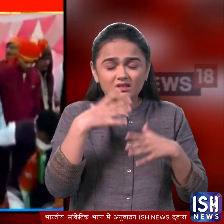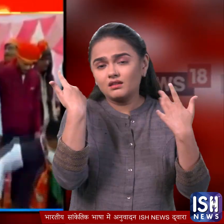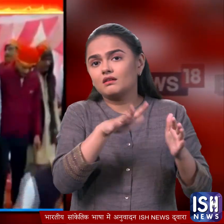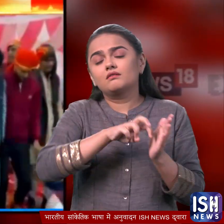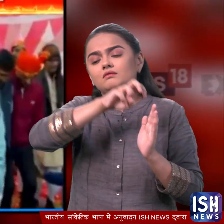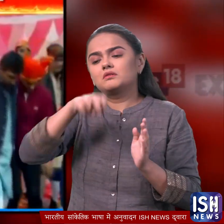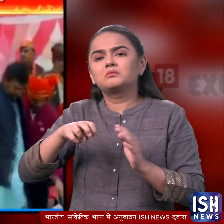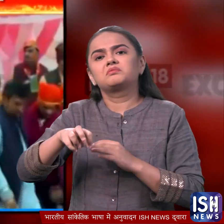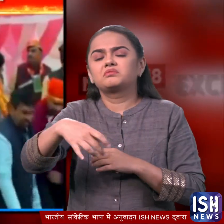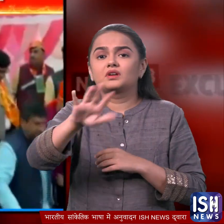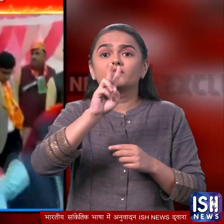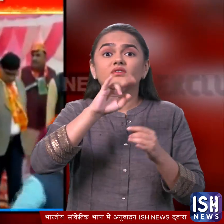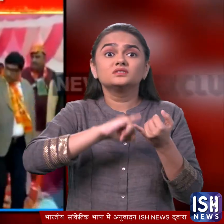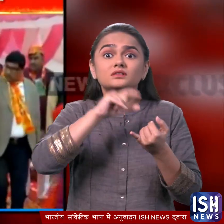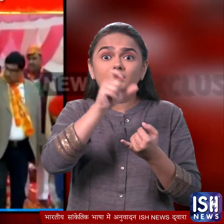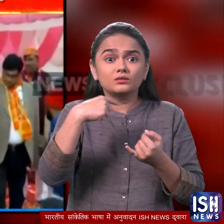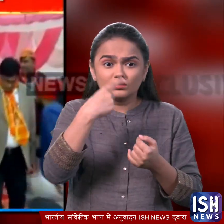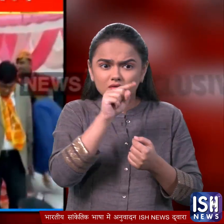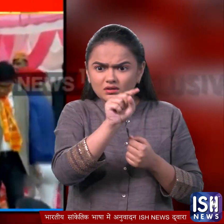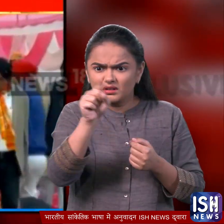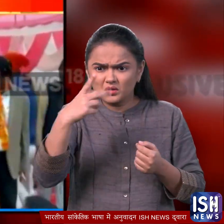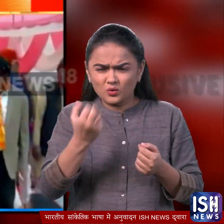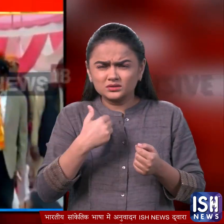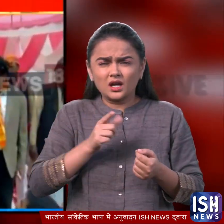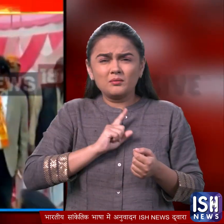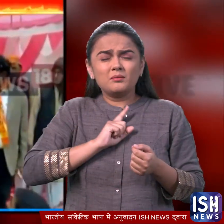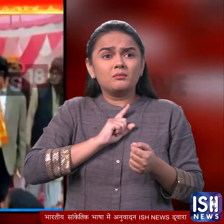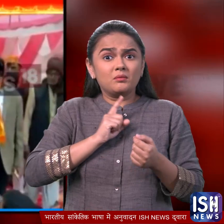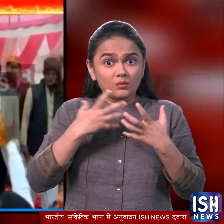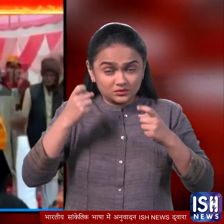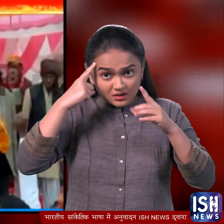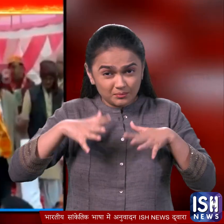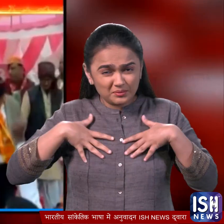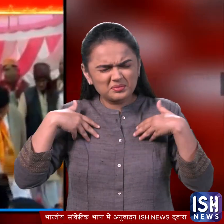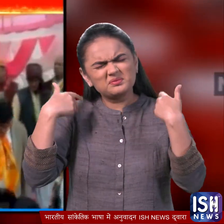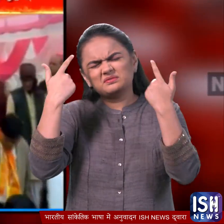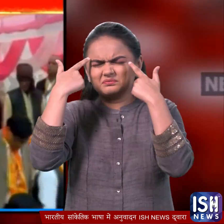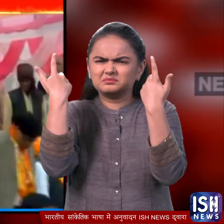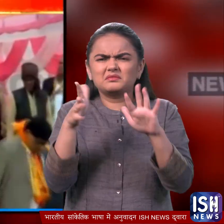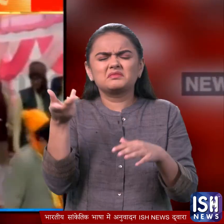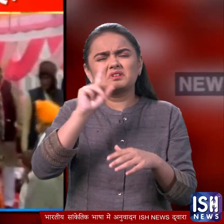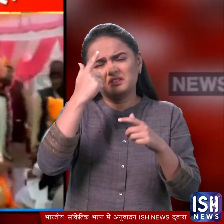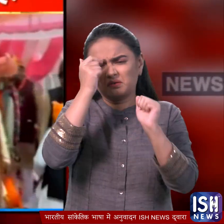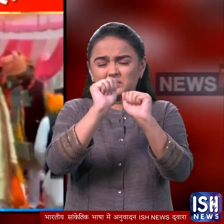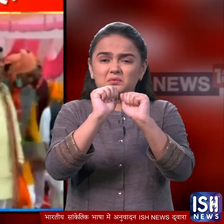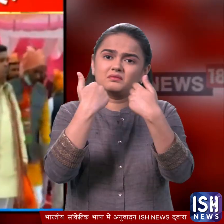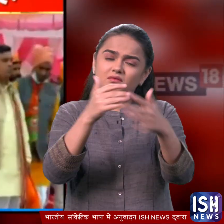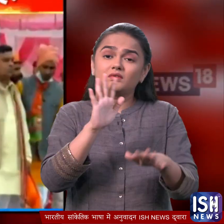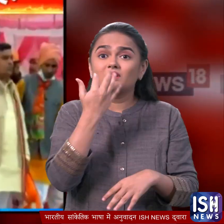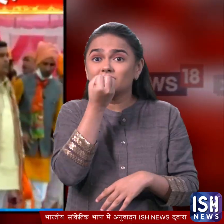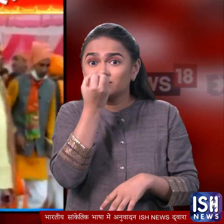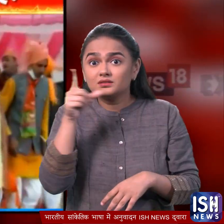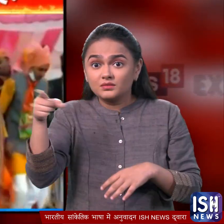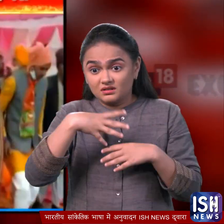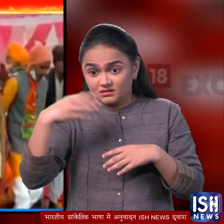बाद ऐसा लगा कि धीरेन्द्र सिंह के खिलाफ नारे लगाने वालों को मनमानी करने की छूट मिल गई हो। उन्होंने फिर से बवाल करना शुरू कर दिया, जो